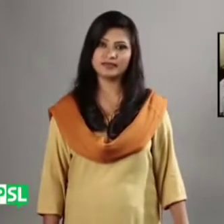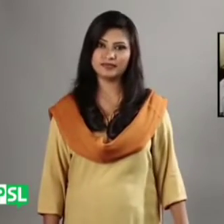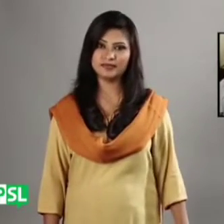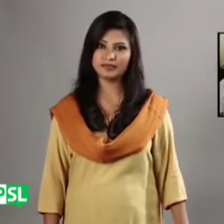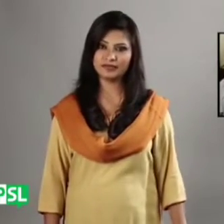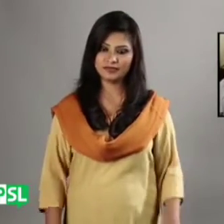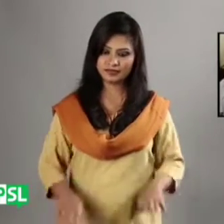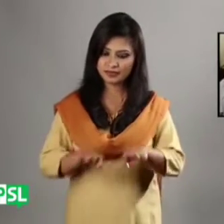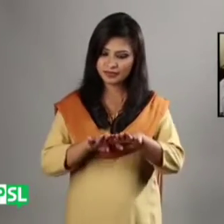Bistar.